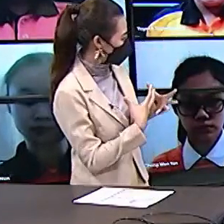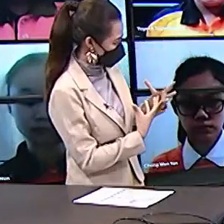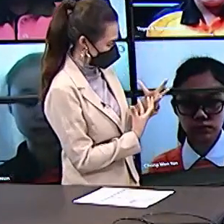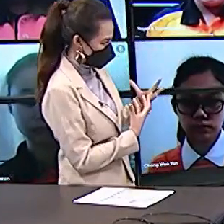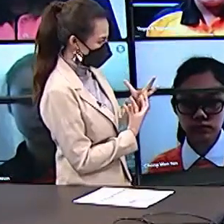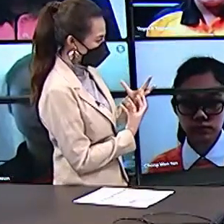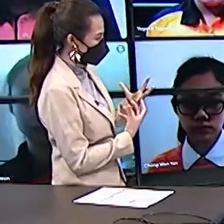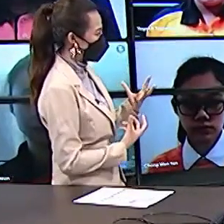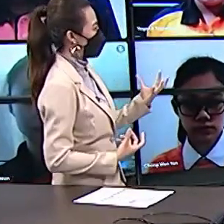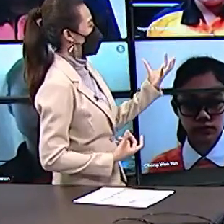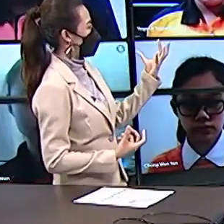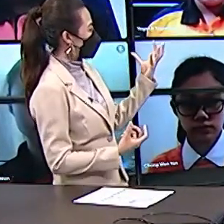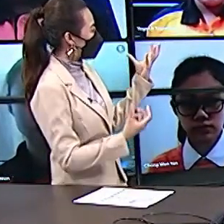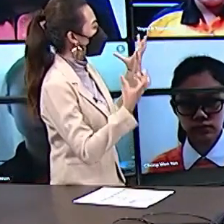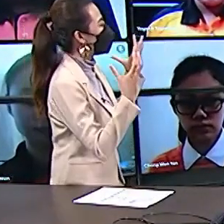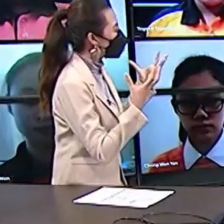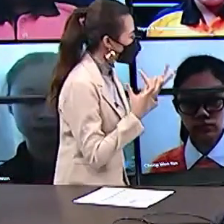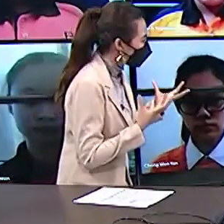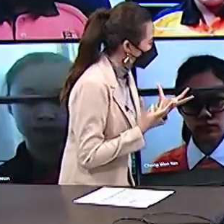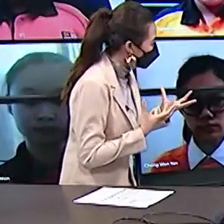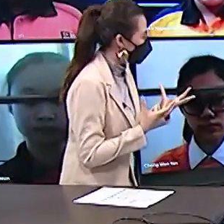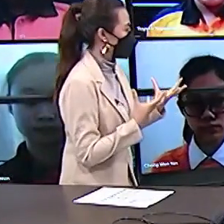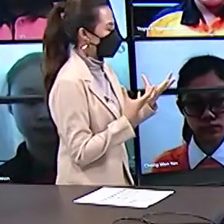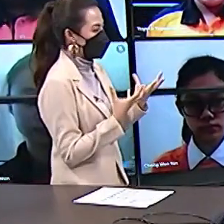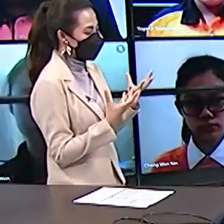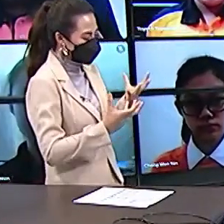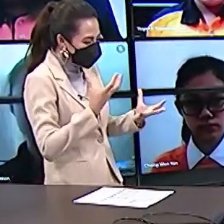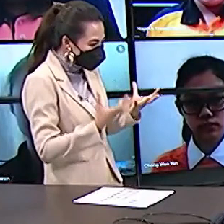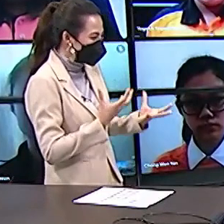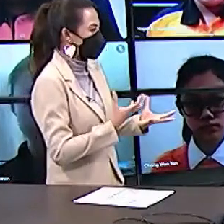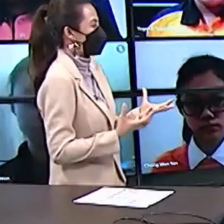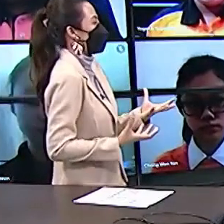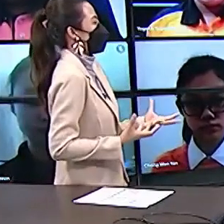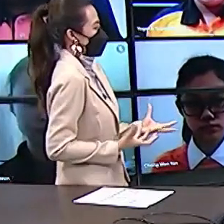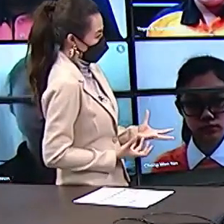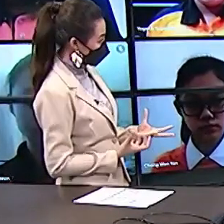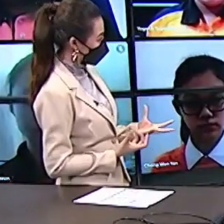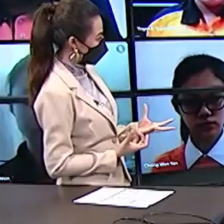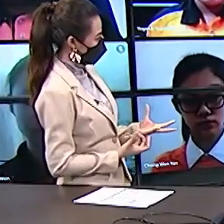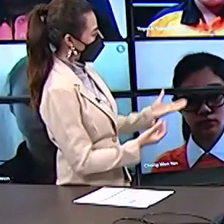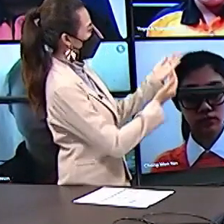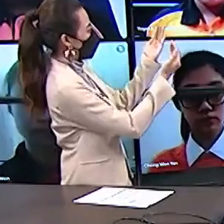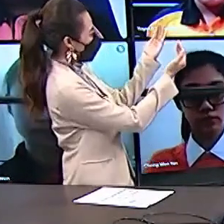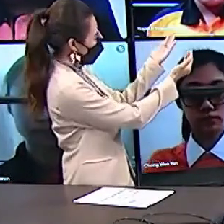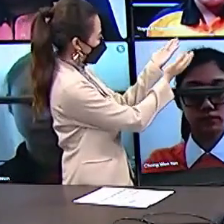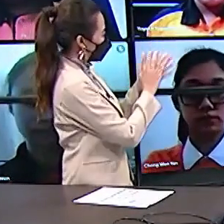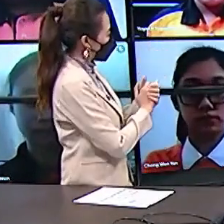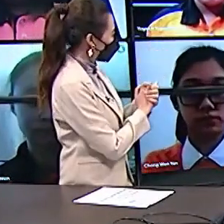diri kita, cikgu kan? Betul. Dan bagaimana kita perlu seimbangkan kehidupan yang sihat itu? Ya, betul. Dan sekarang ini kita